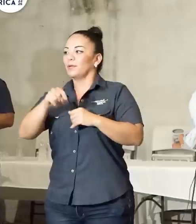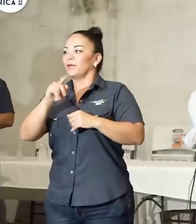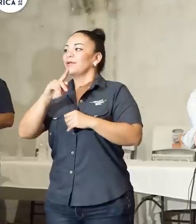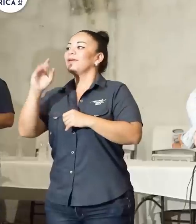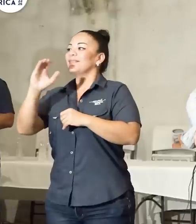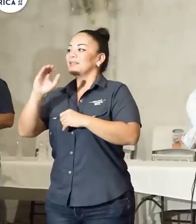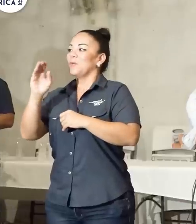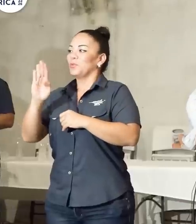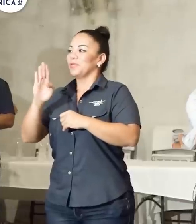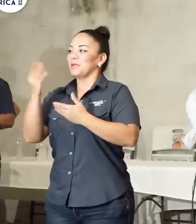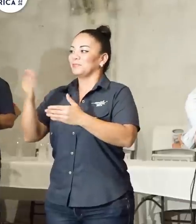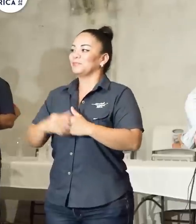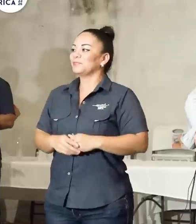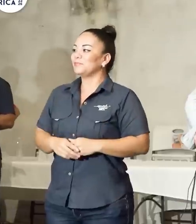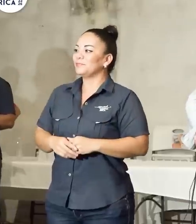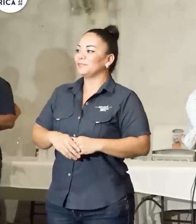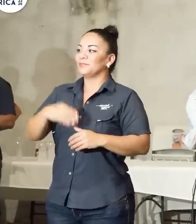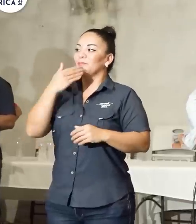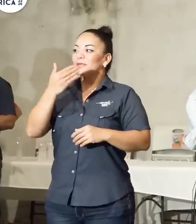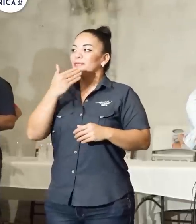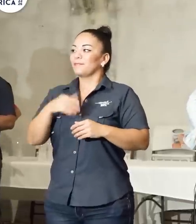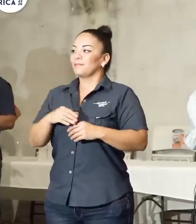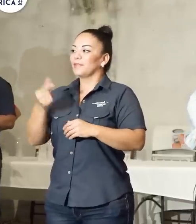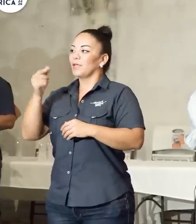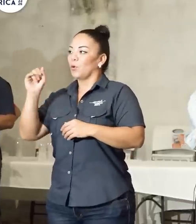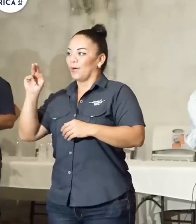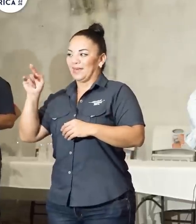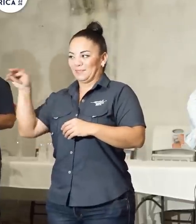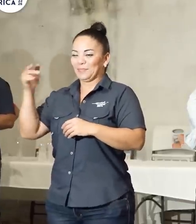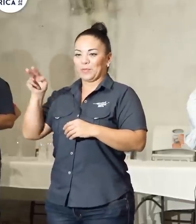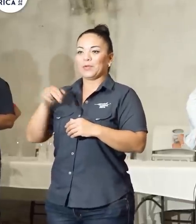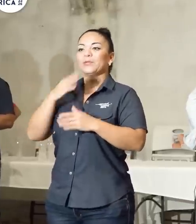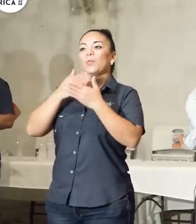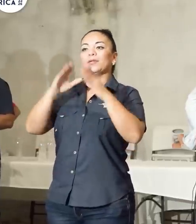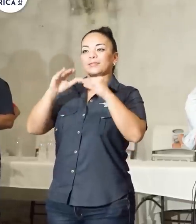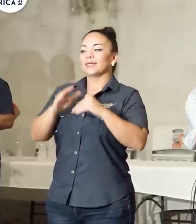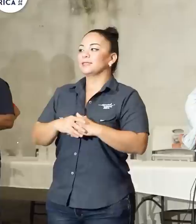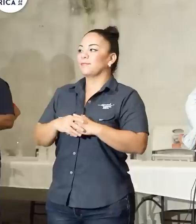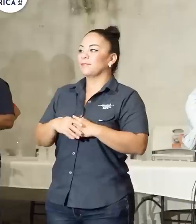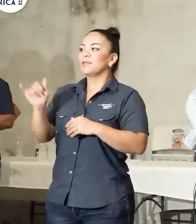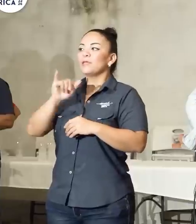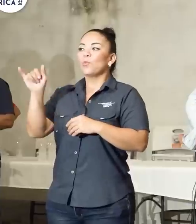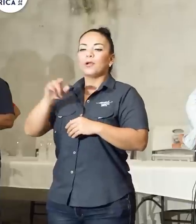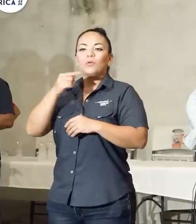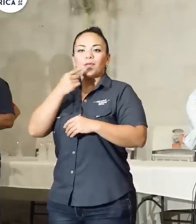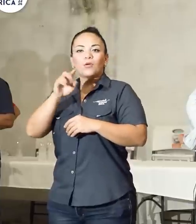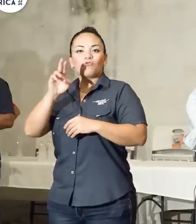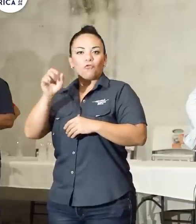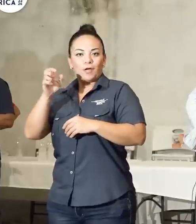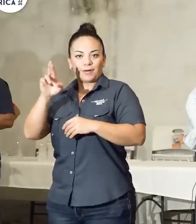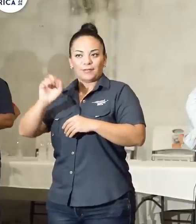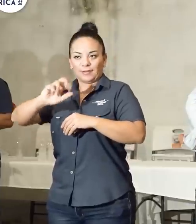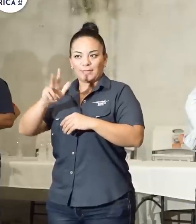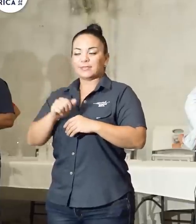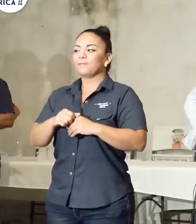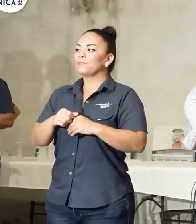Caterina Bonilla, de Noticias Colombia. Gracias, Giovanni. Presidente, buenas tardes. En la línea también que le consultaba a Roger, tal